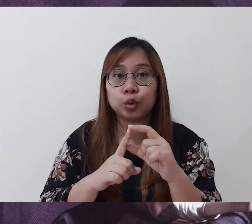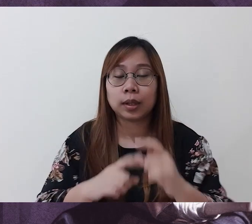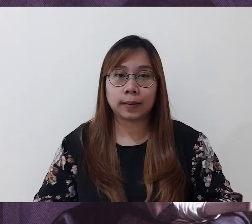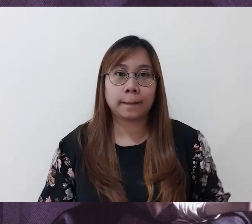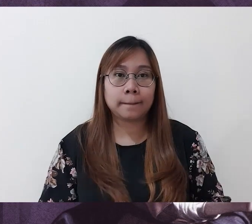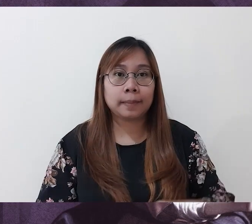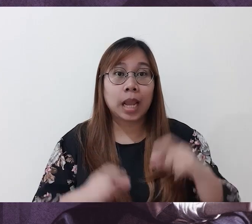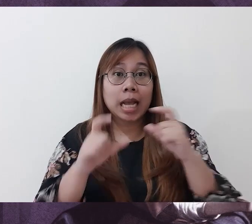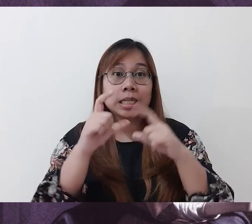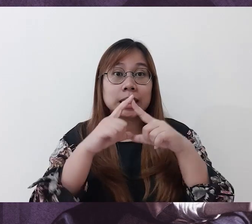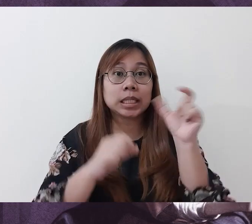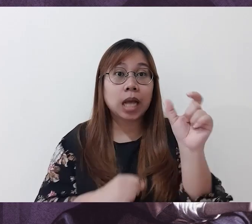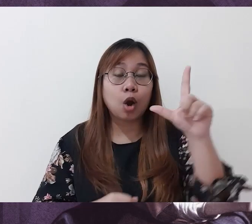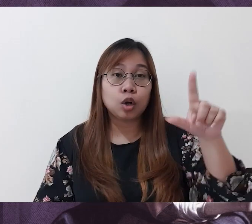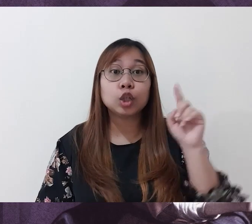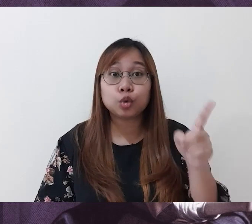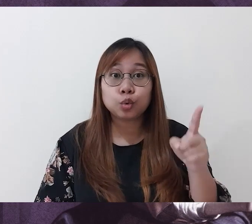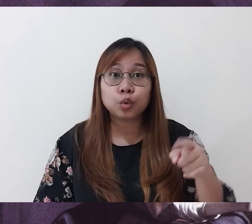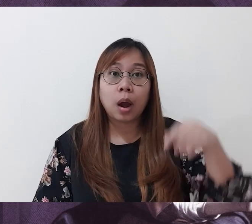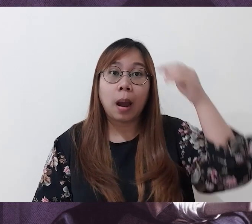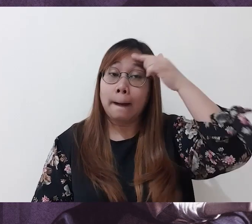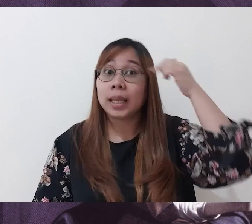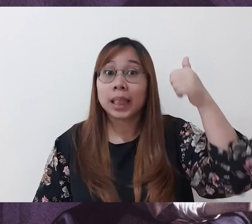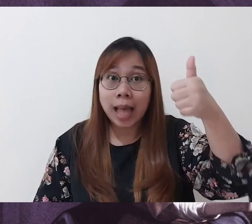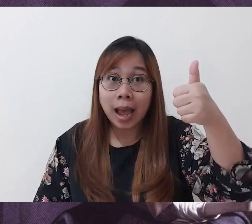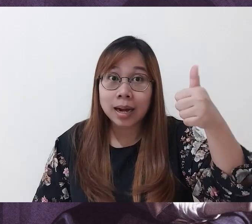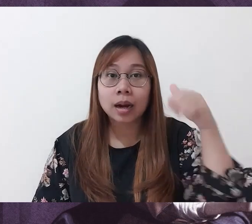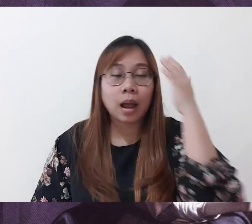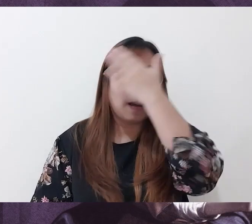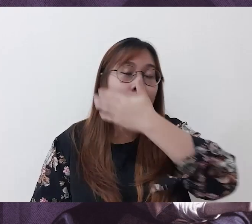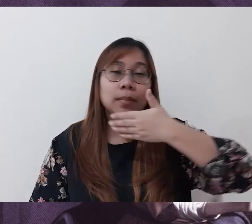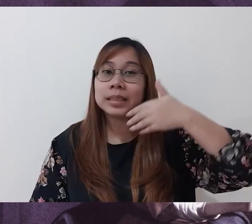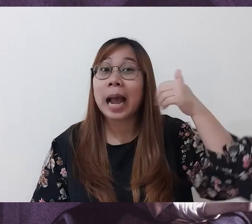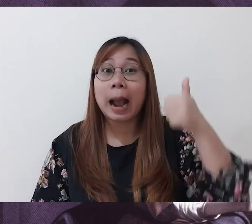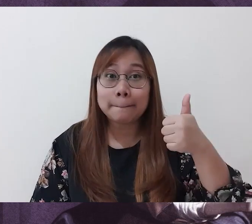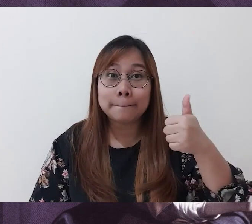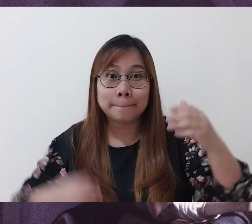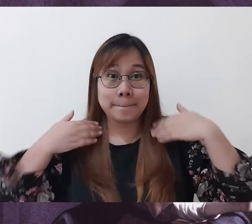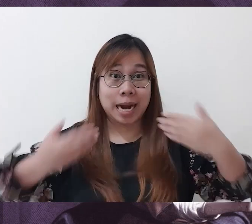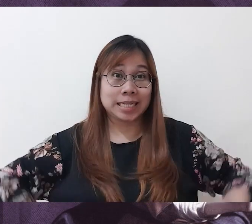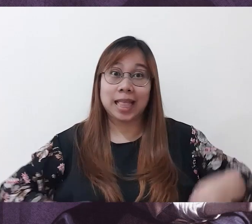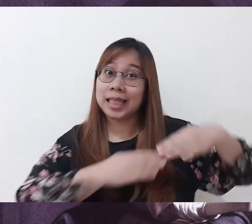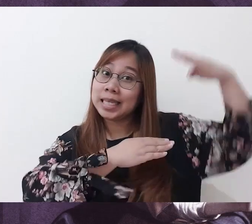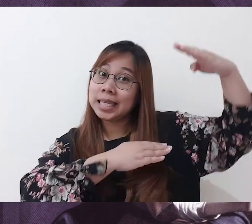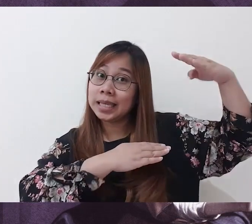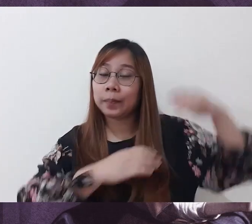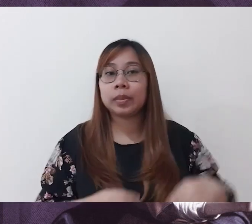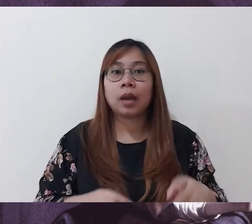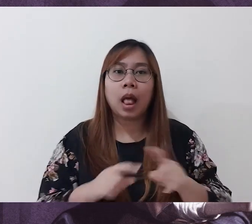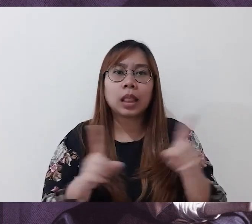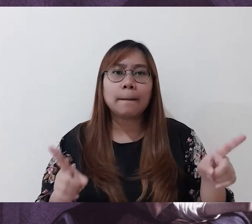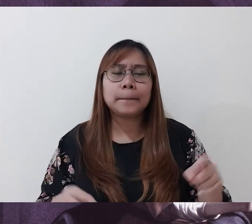itu cerita mengenai seseorang yang punya potensi. Orang yang katanya elok, tinggi badannya. Tetapi